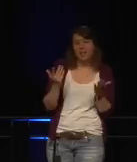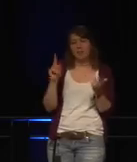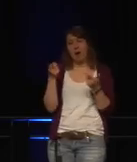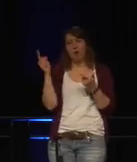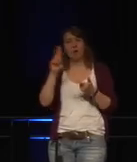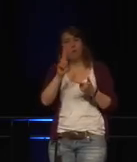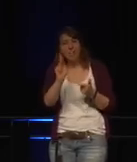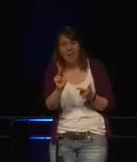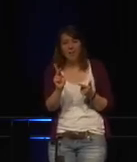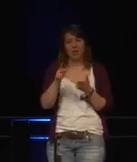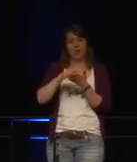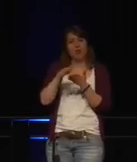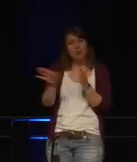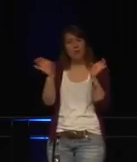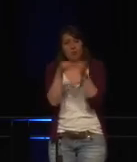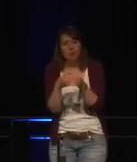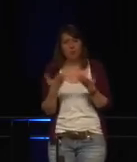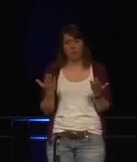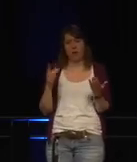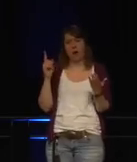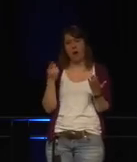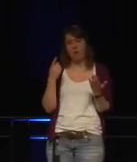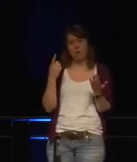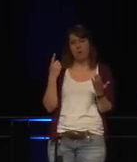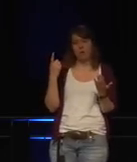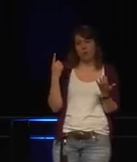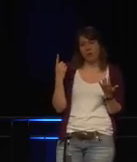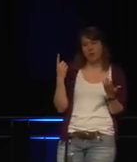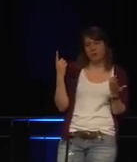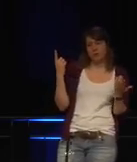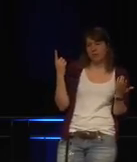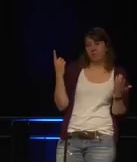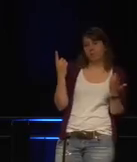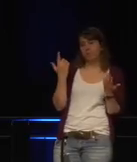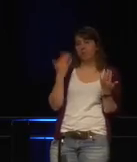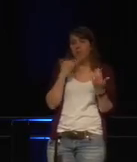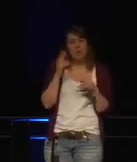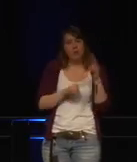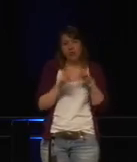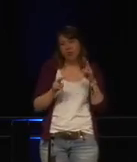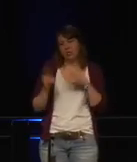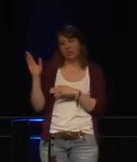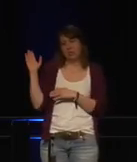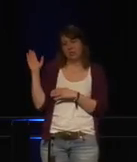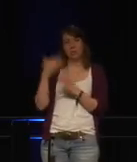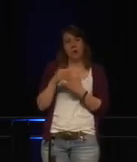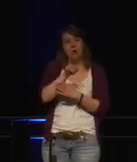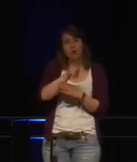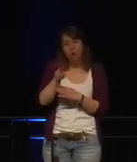que hablan de los problemas de estos juguetes y ya analizaron varios. Y